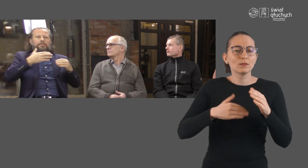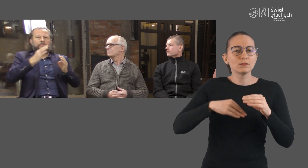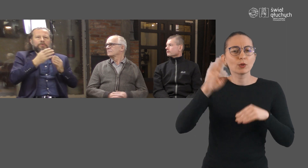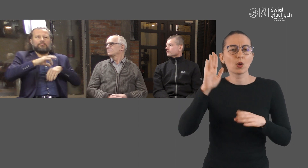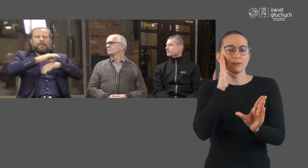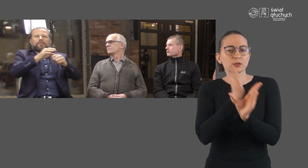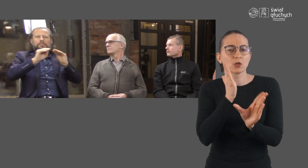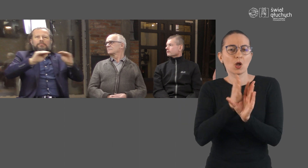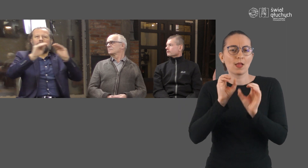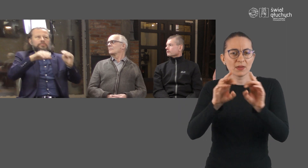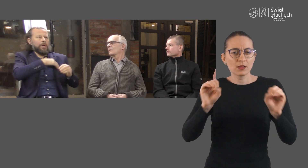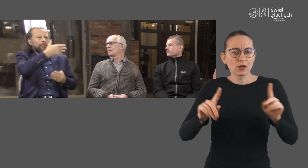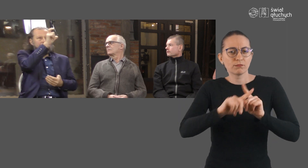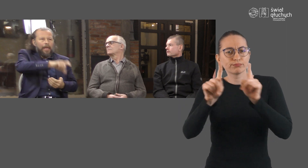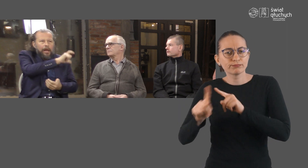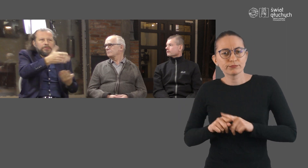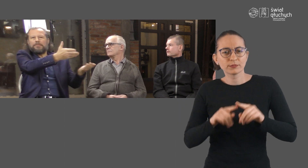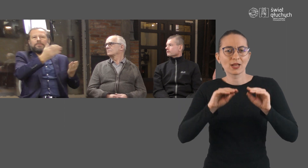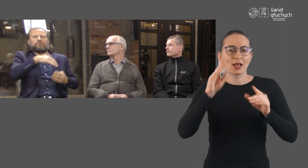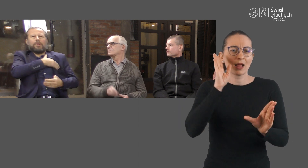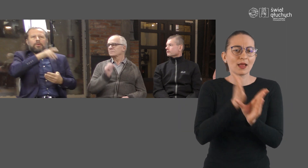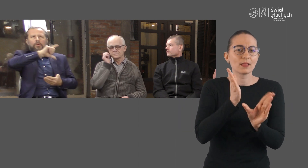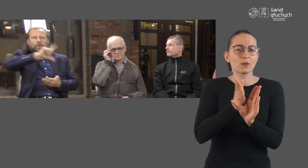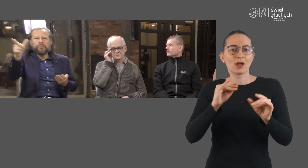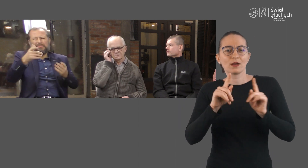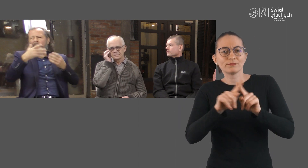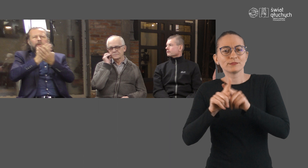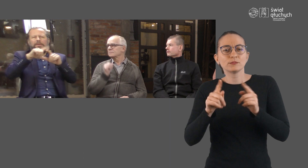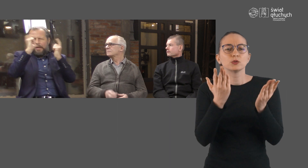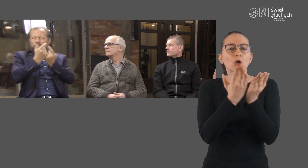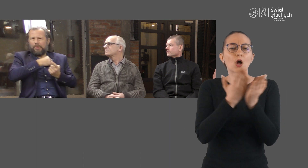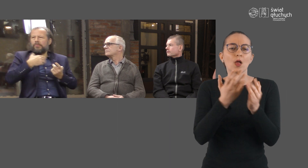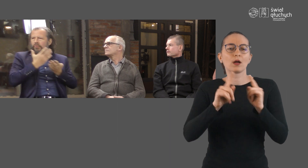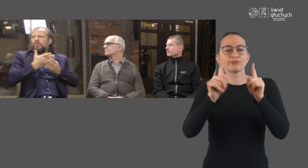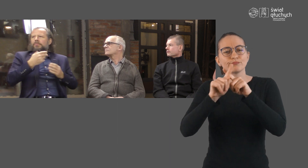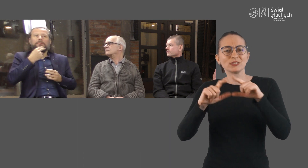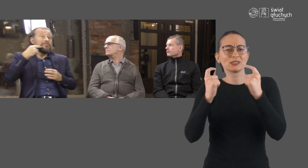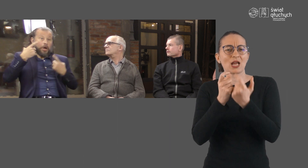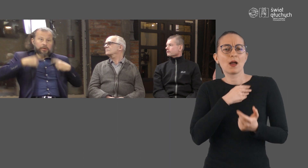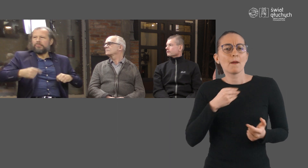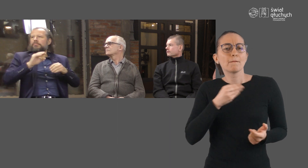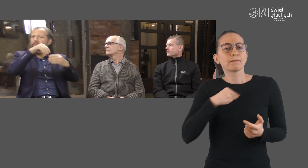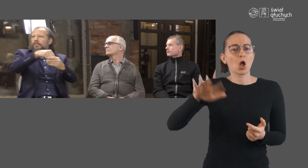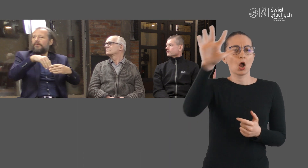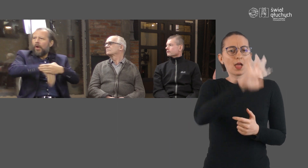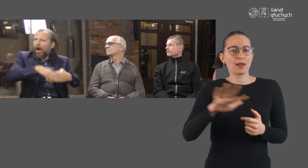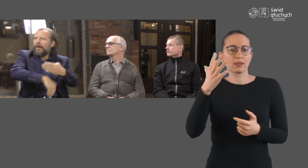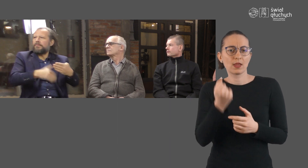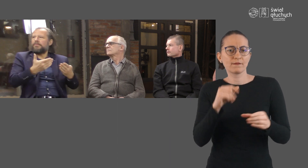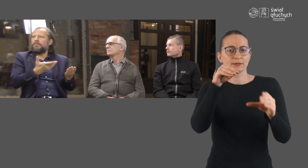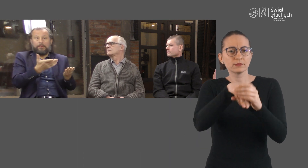Pedagodzy kończą studia, magisterium robią. I w szkole łódzkiej, już w całej Polsce,